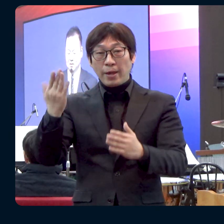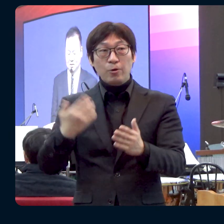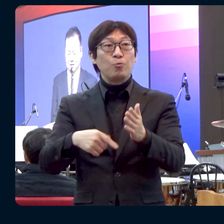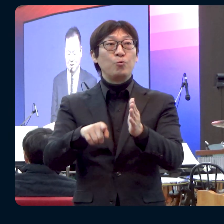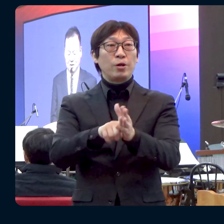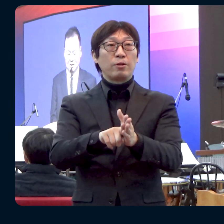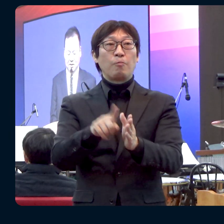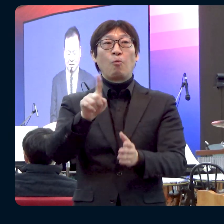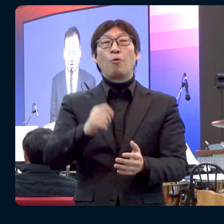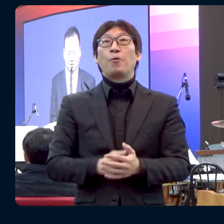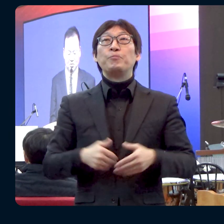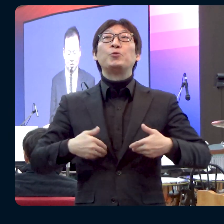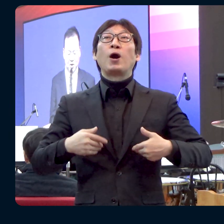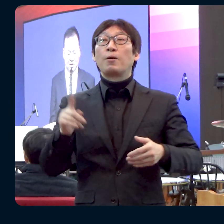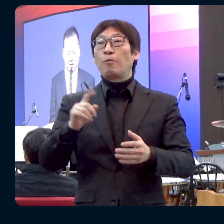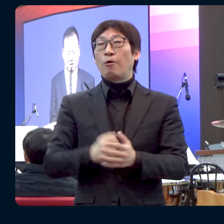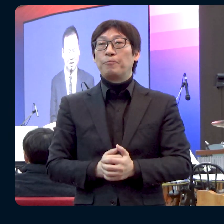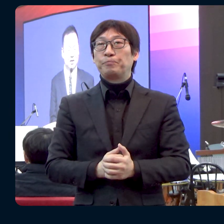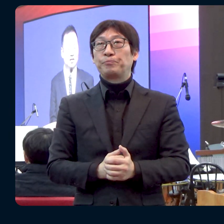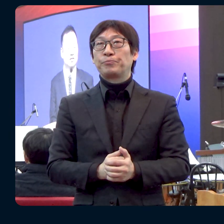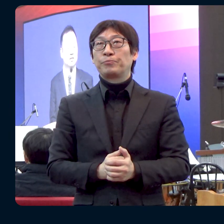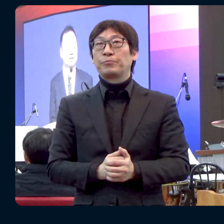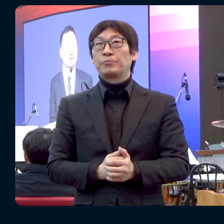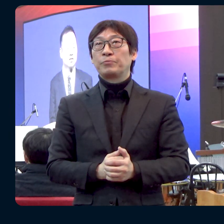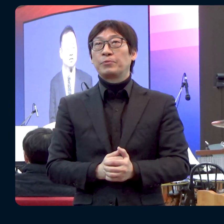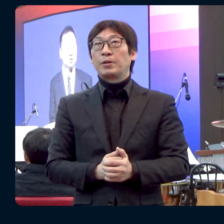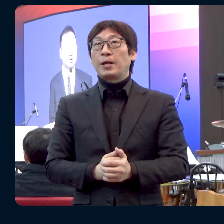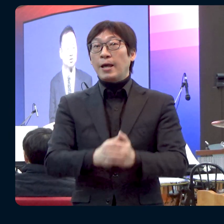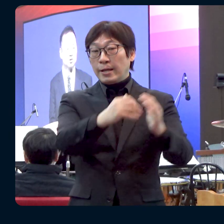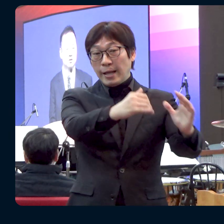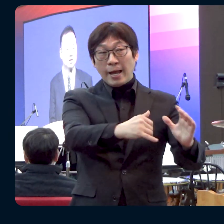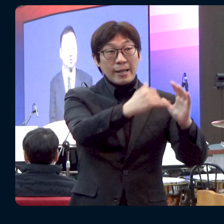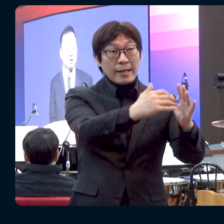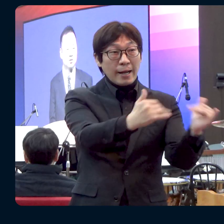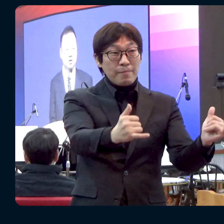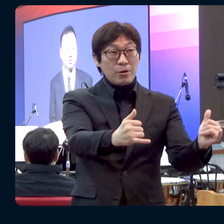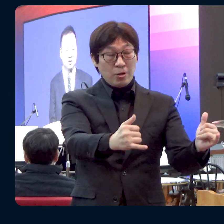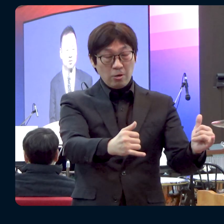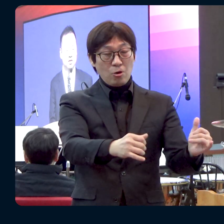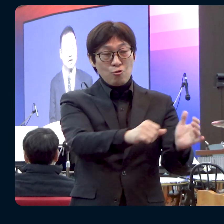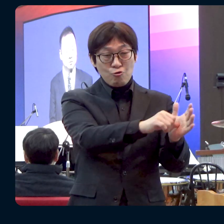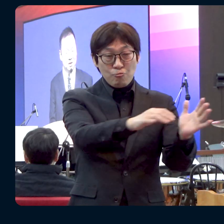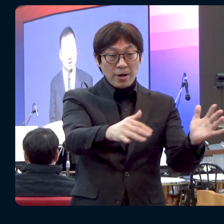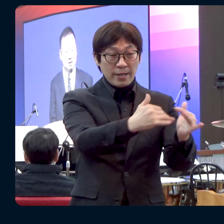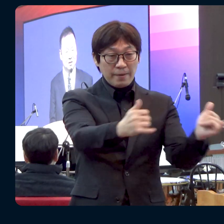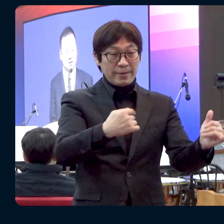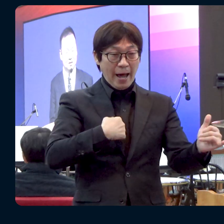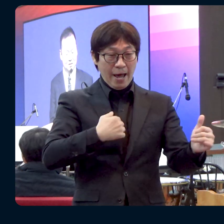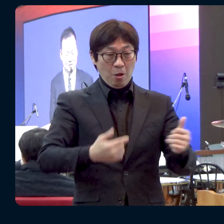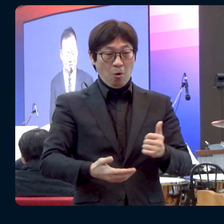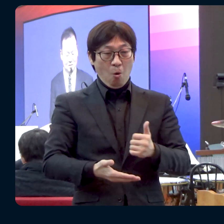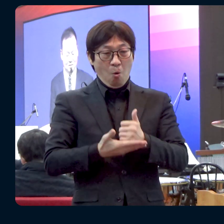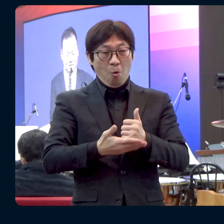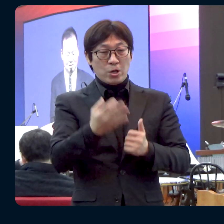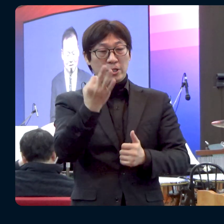것은 세상의 어떤 유명한 사람이나 단체가 인정해 주기 때문에 그렇게 되는 것이 아닙니다.